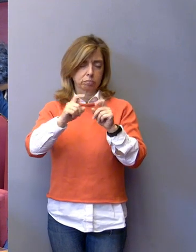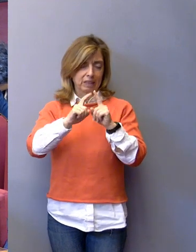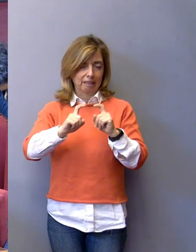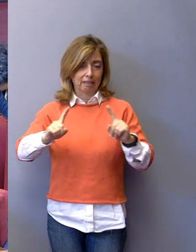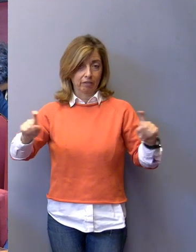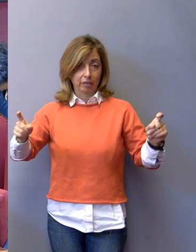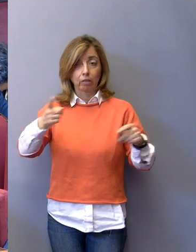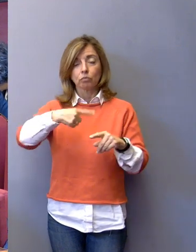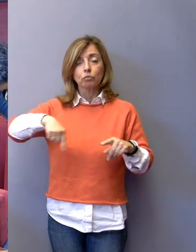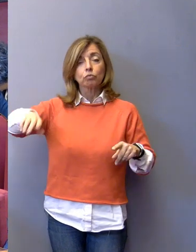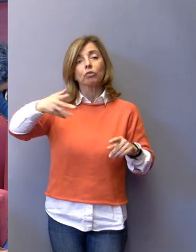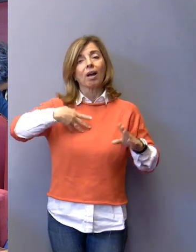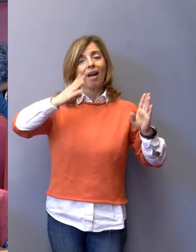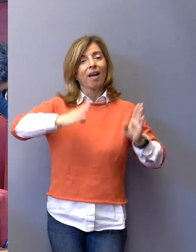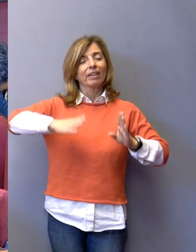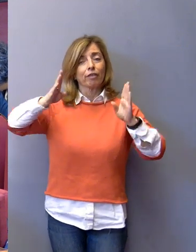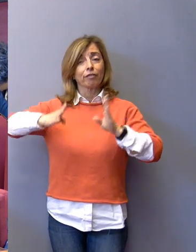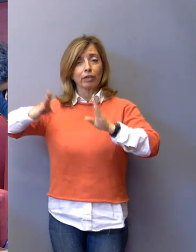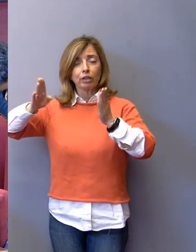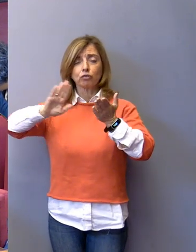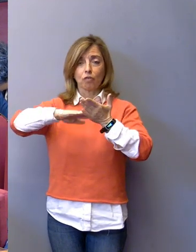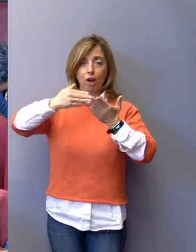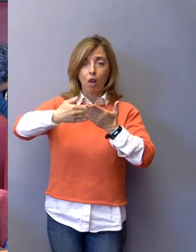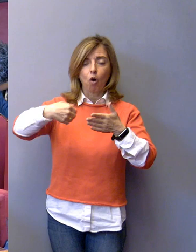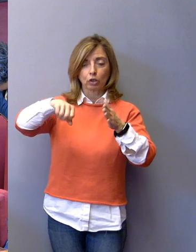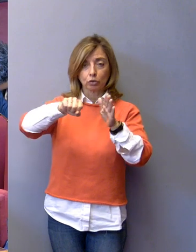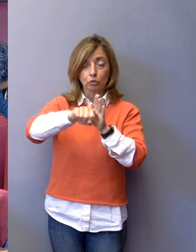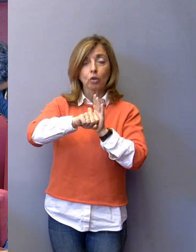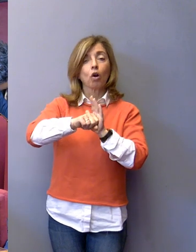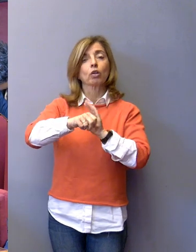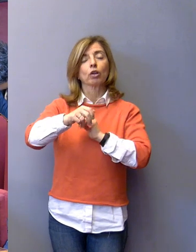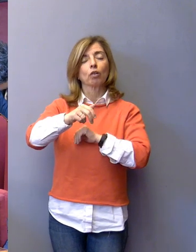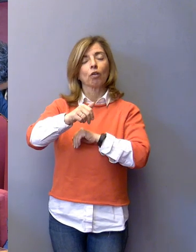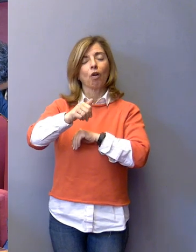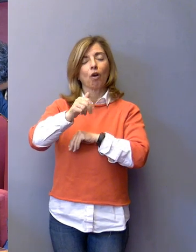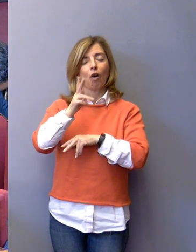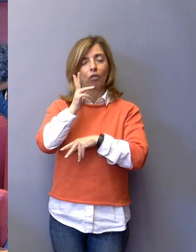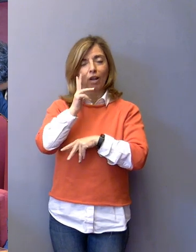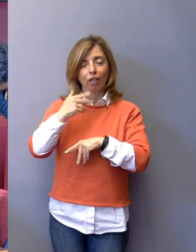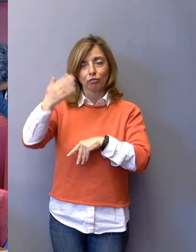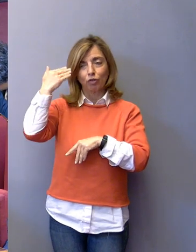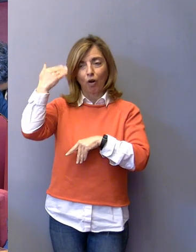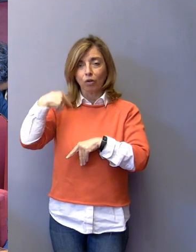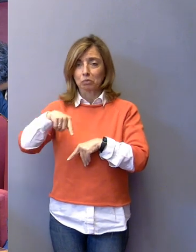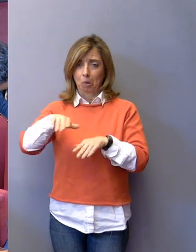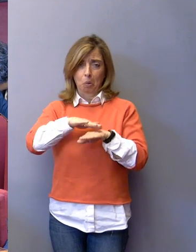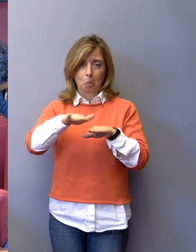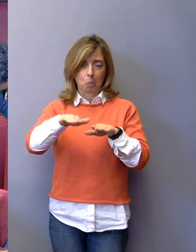di edifici di grande valore storico religioso non usati oggi e